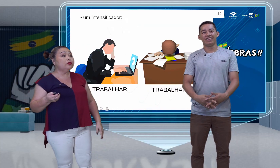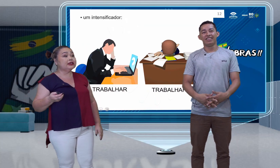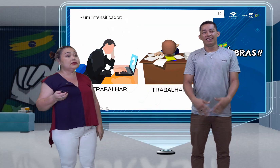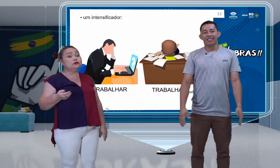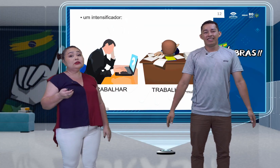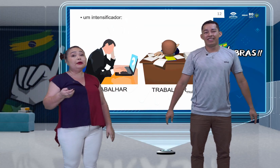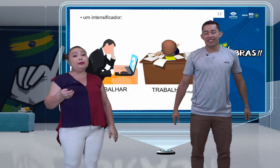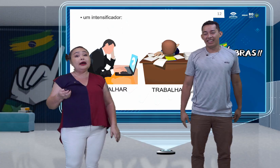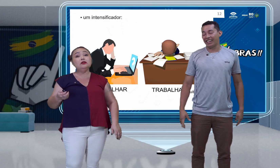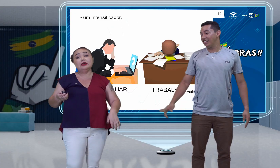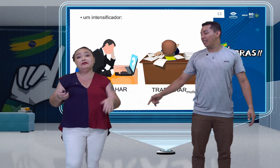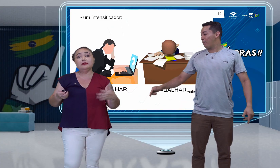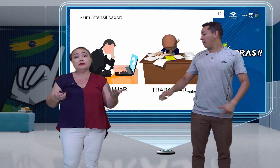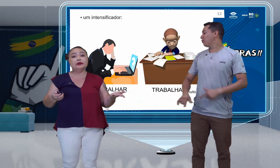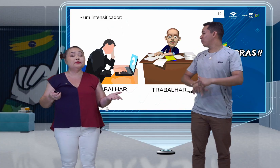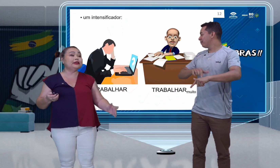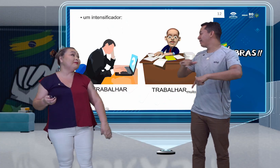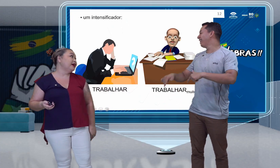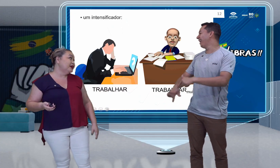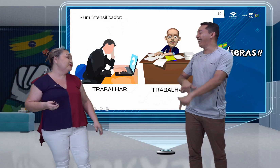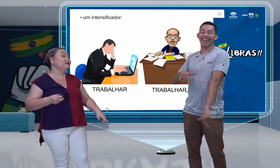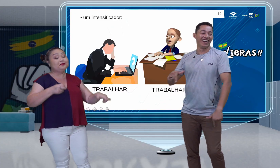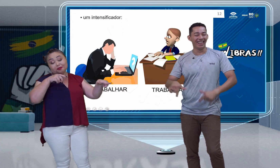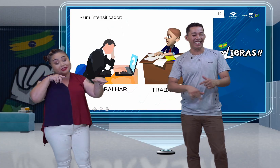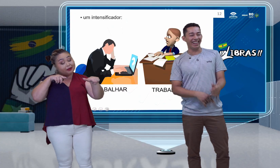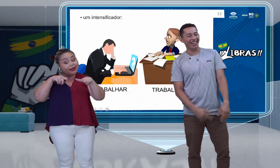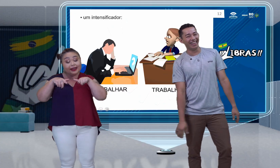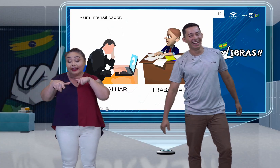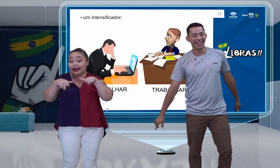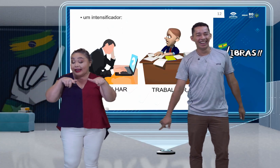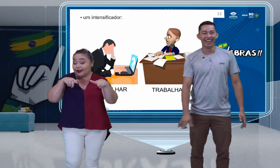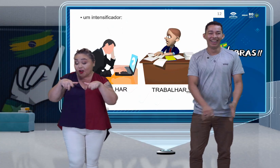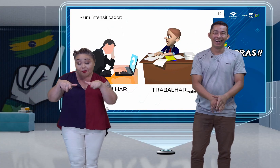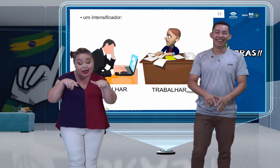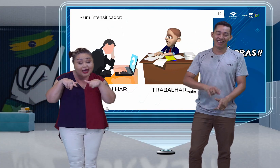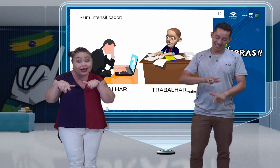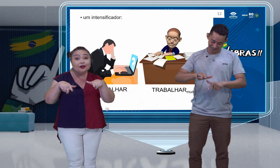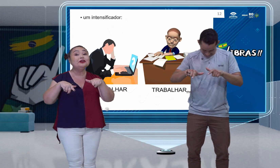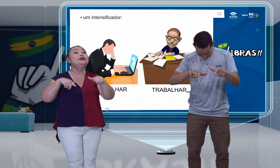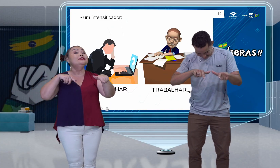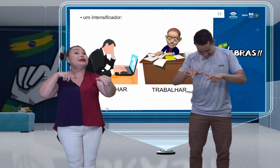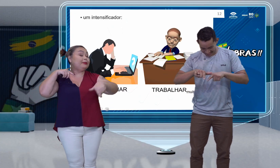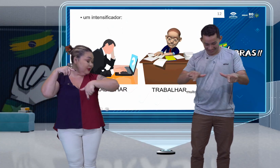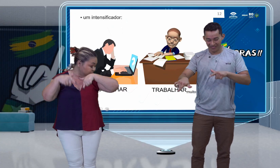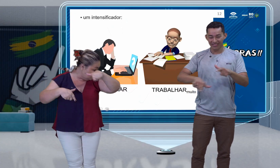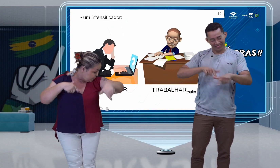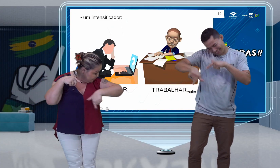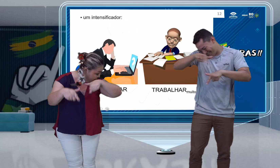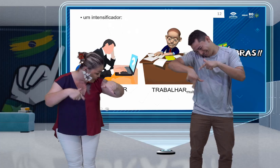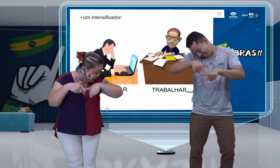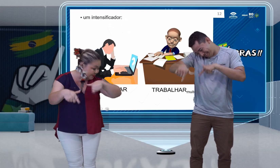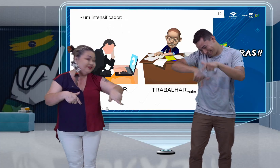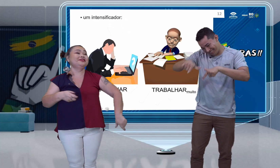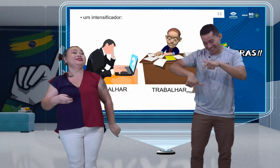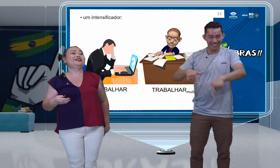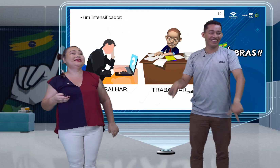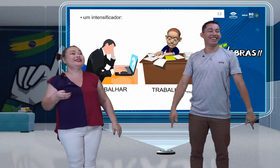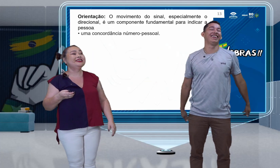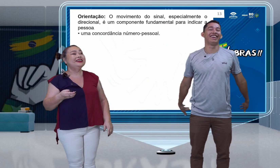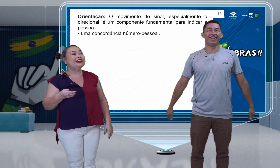a questão do trabalho. É que a gente trabalha muito. Trabalha muito, trabalhar normal, trabalhando muito. É